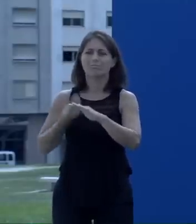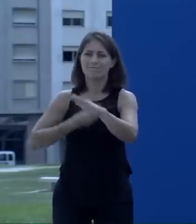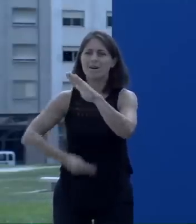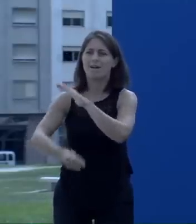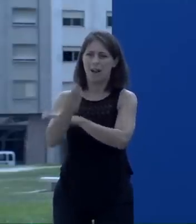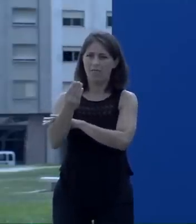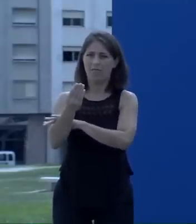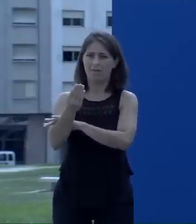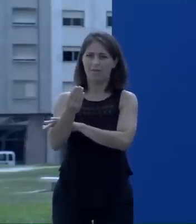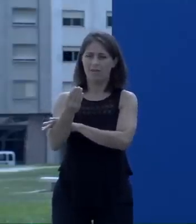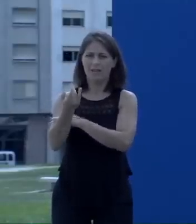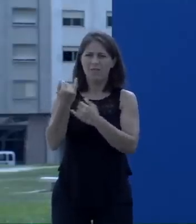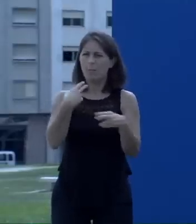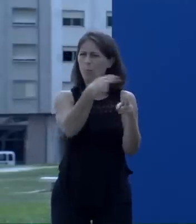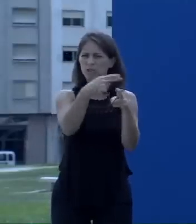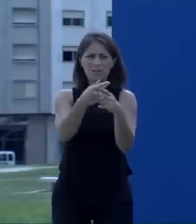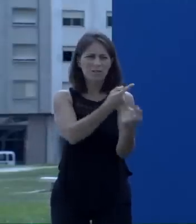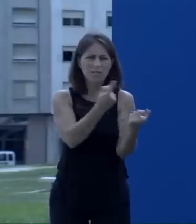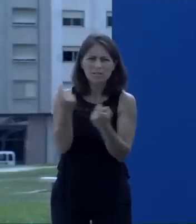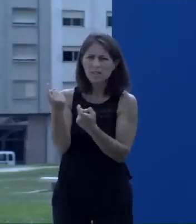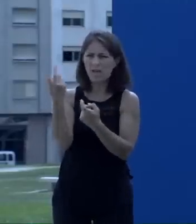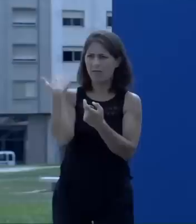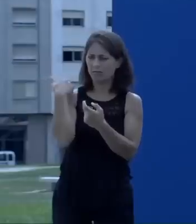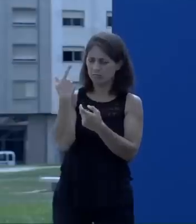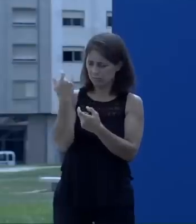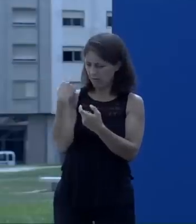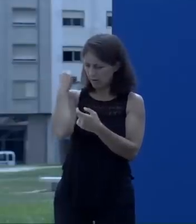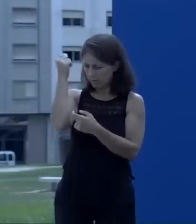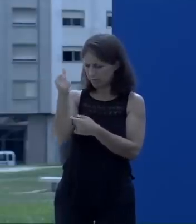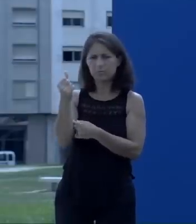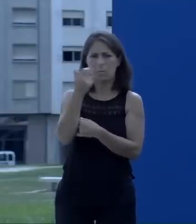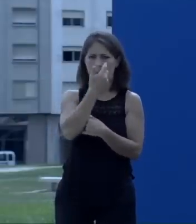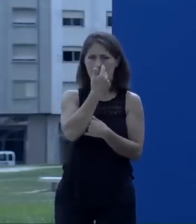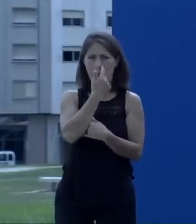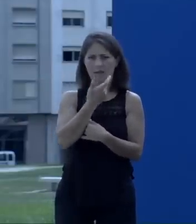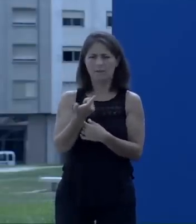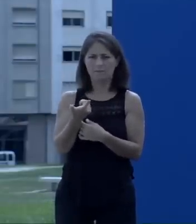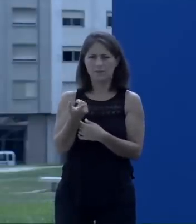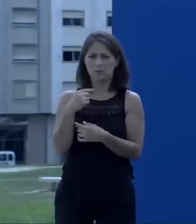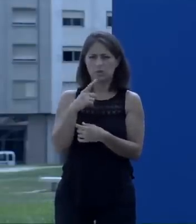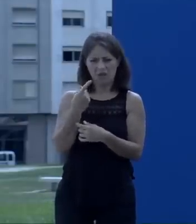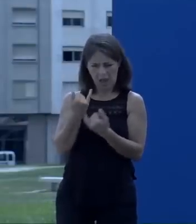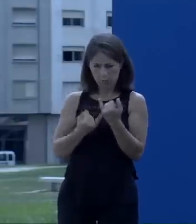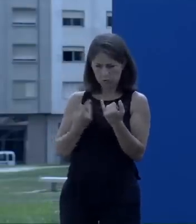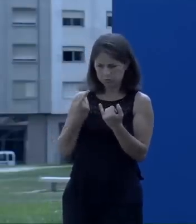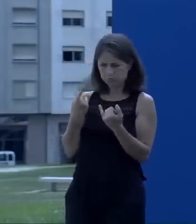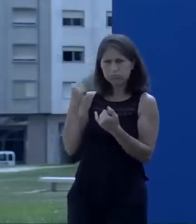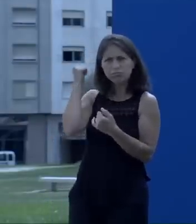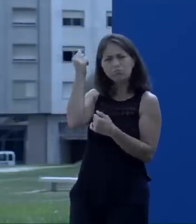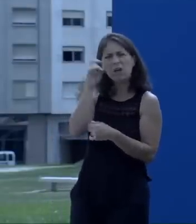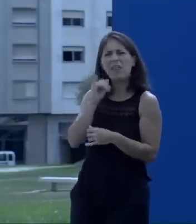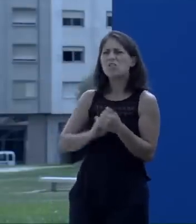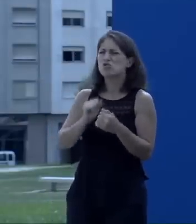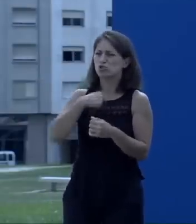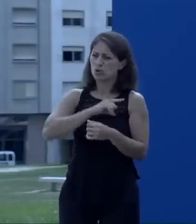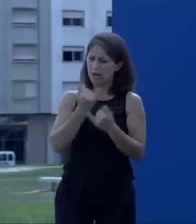necesidades políticas comezadas a resolver nos últimos quinquenios. No último quinquenio no que como galegas e galegos fomos